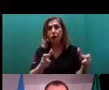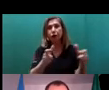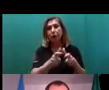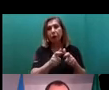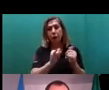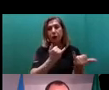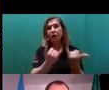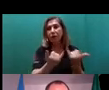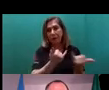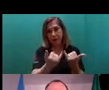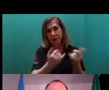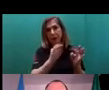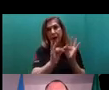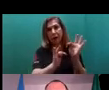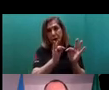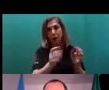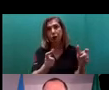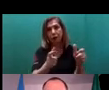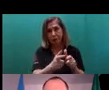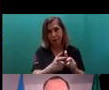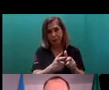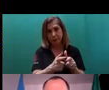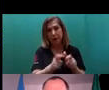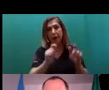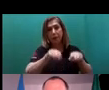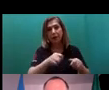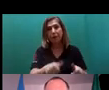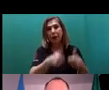informação e outras possibilidades de melhoria de vida.